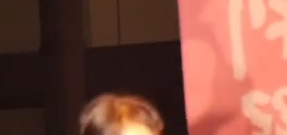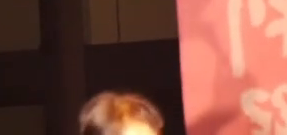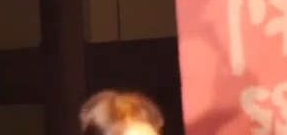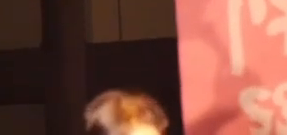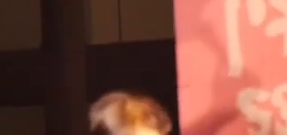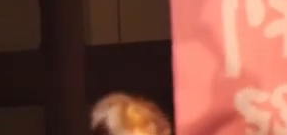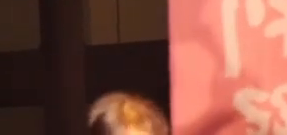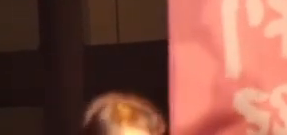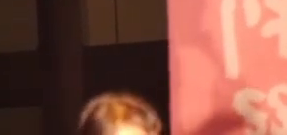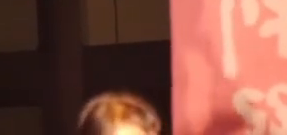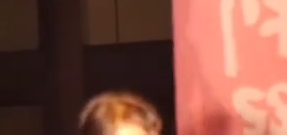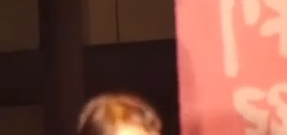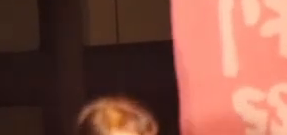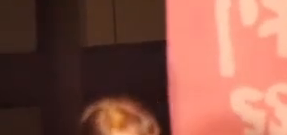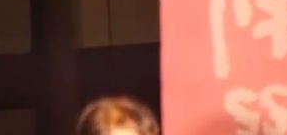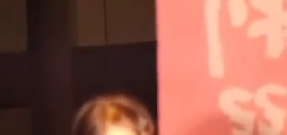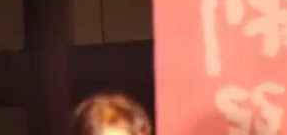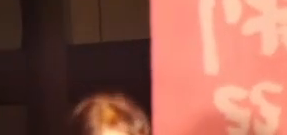は